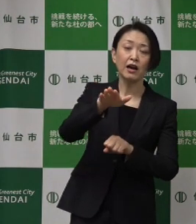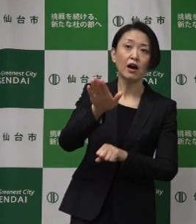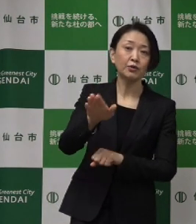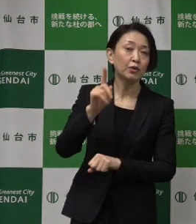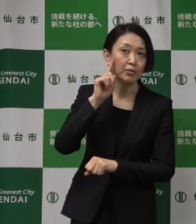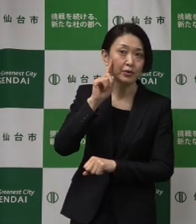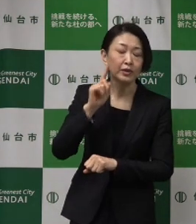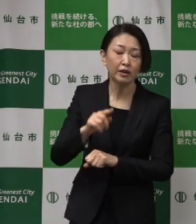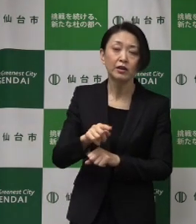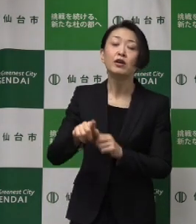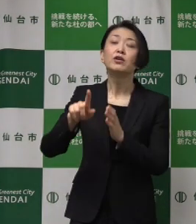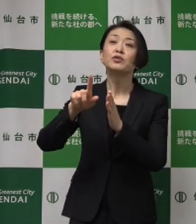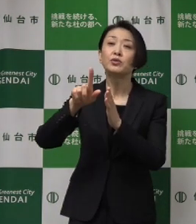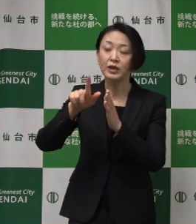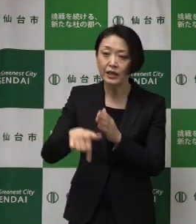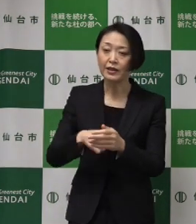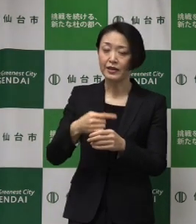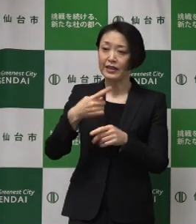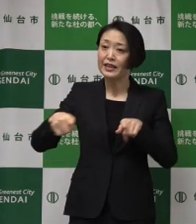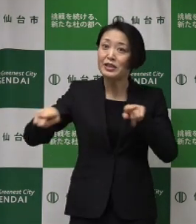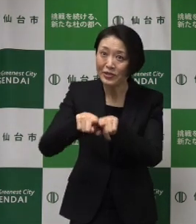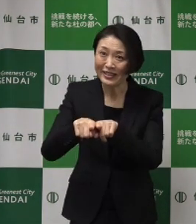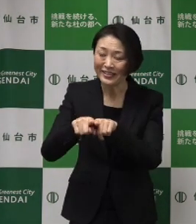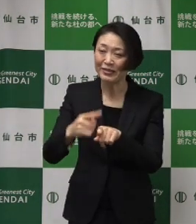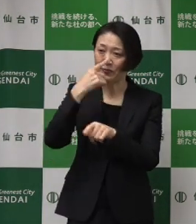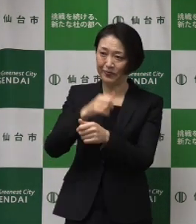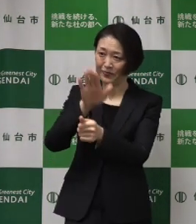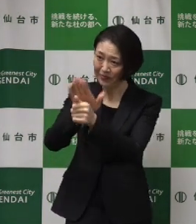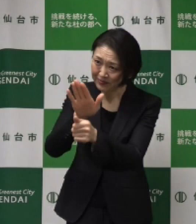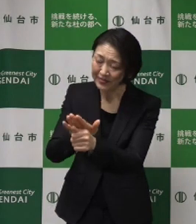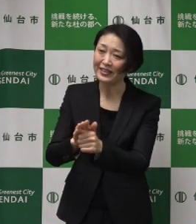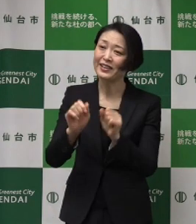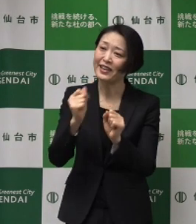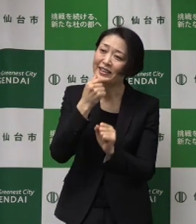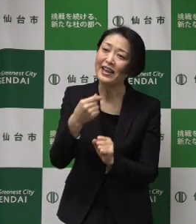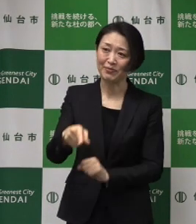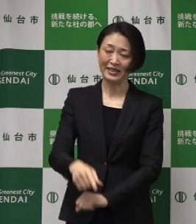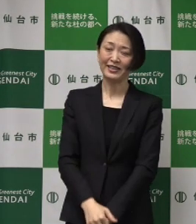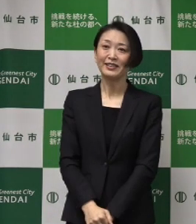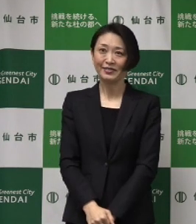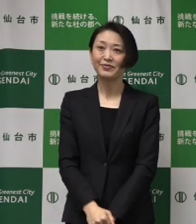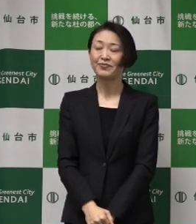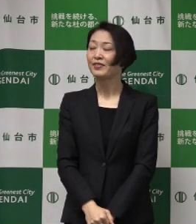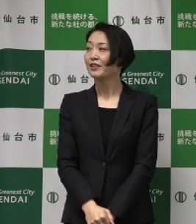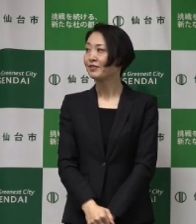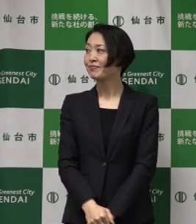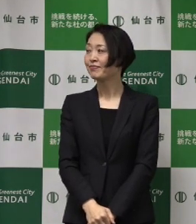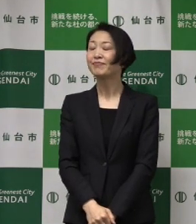何でしょう、お力を共に携えてやっていこうという、そういうことです。